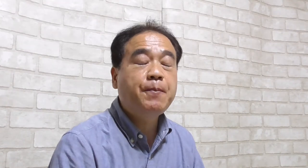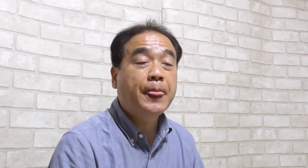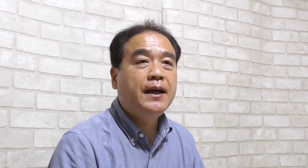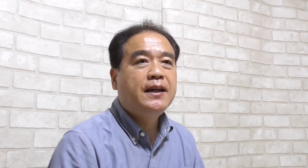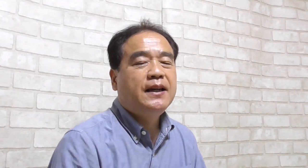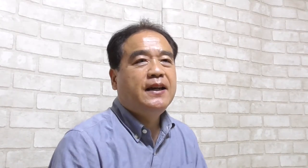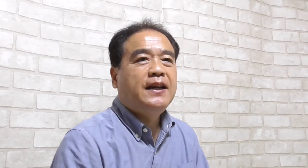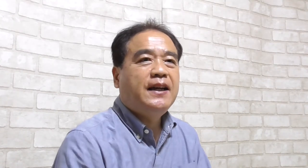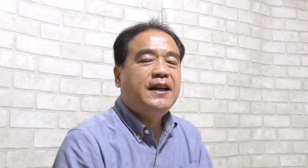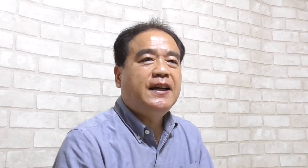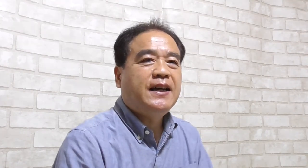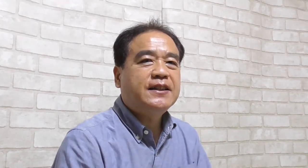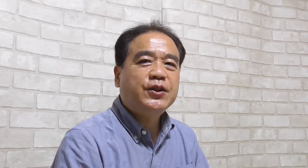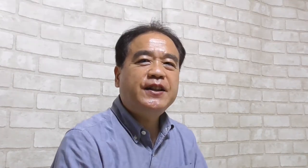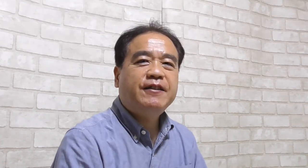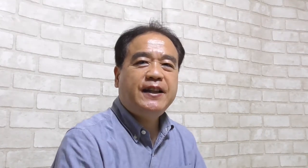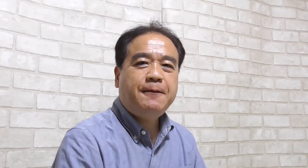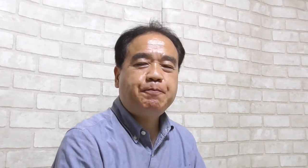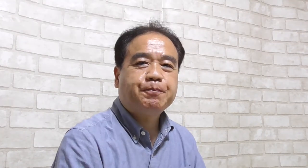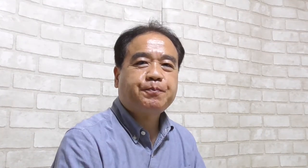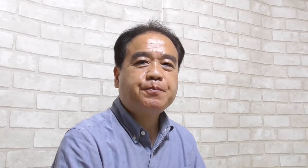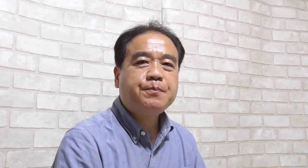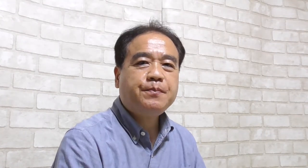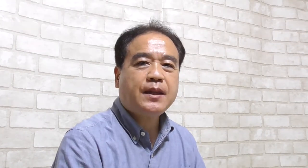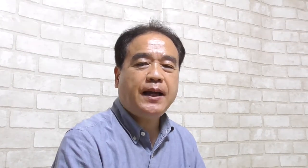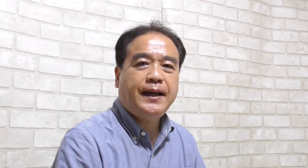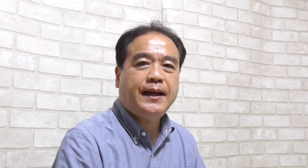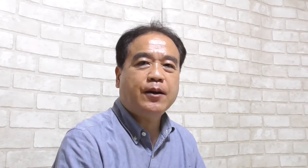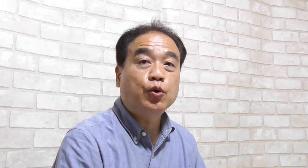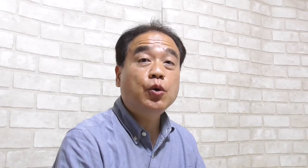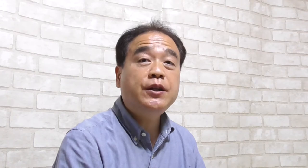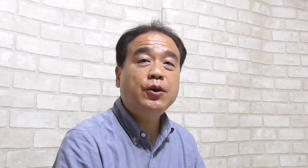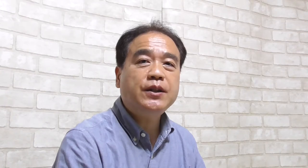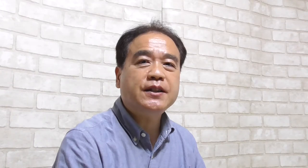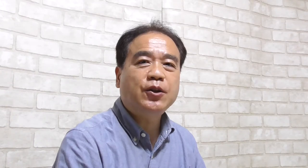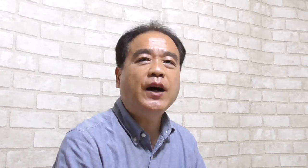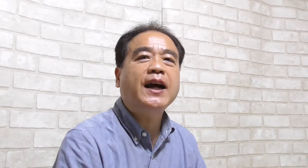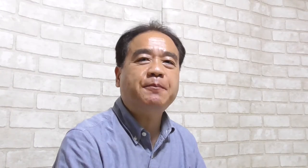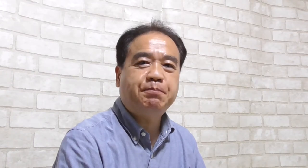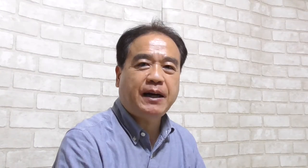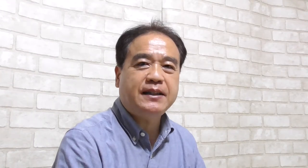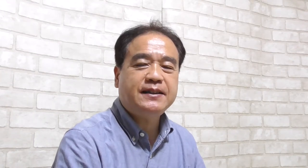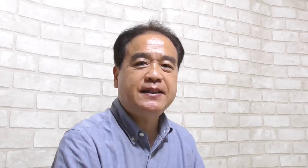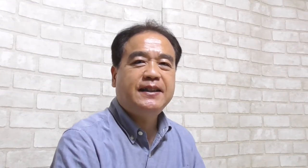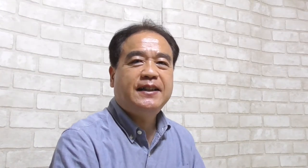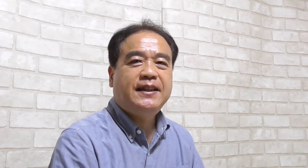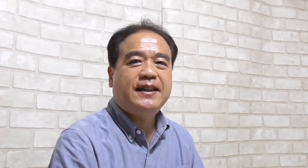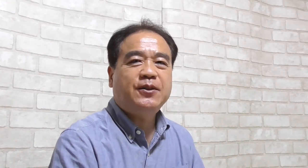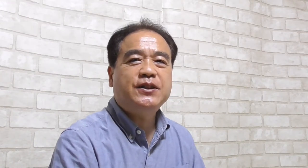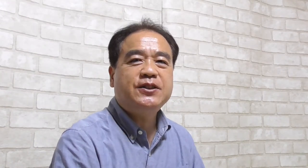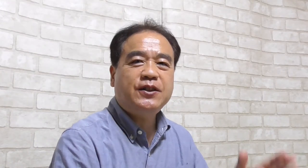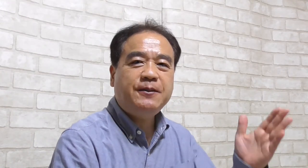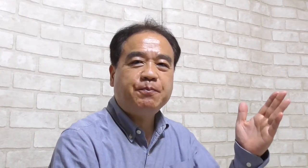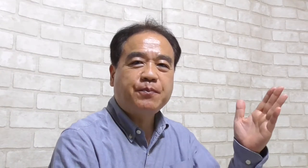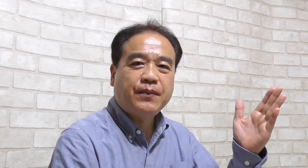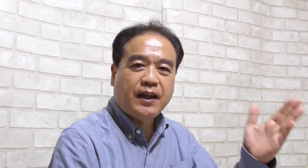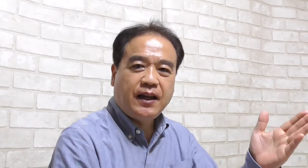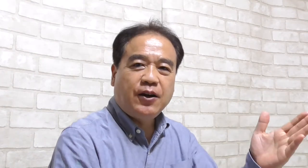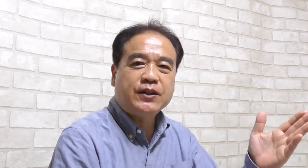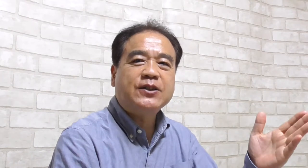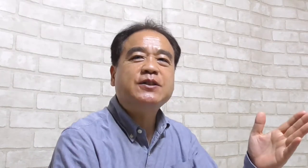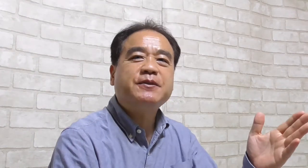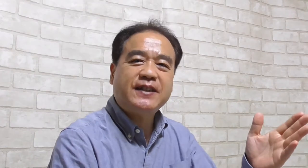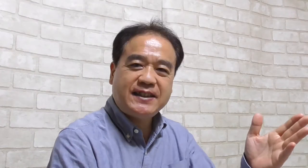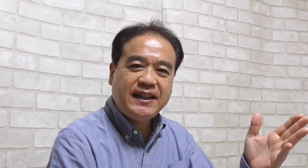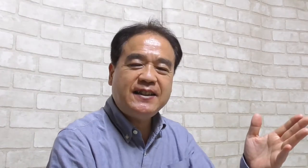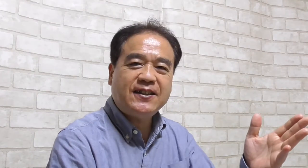はね。それではね、この広い野原いっぱい、ご一緒に